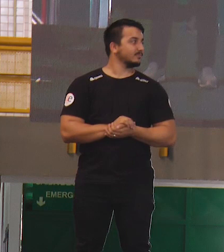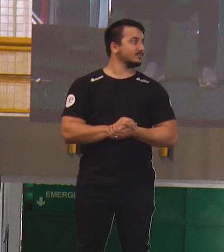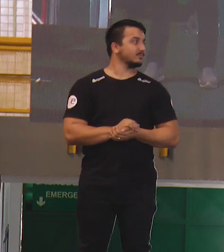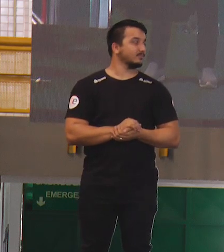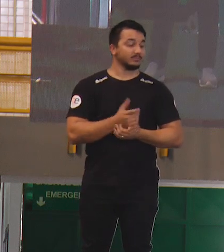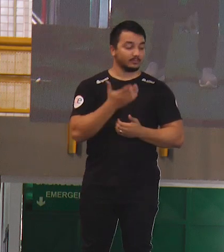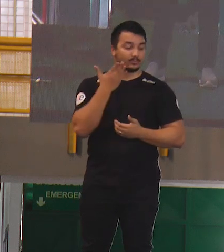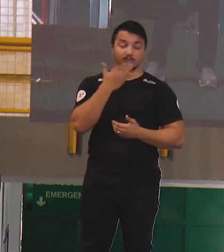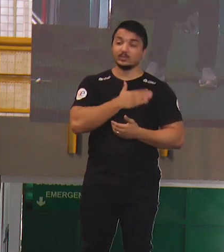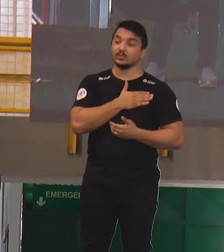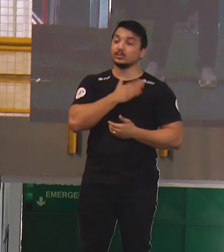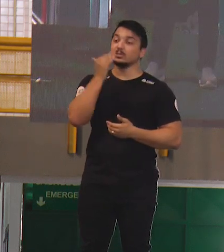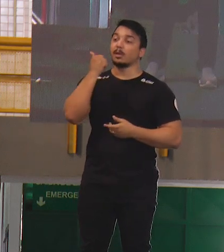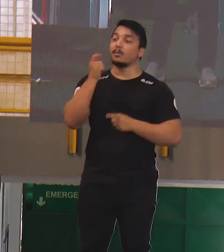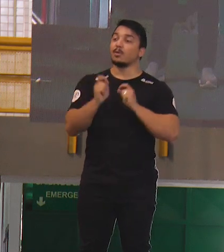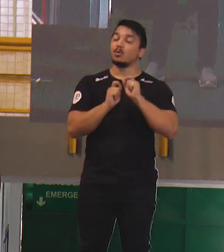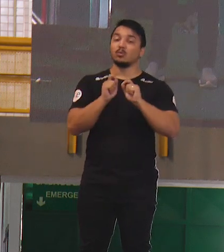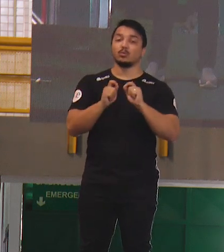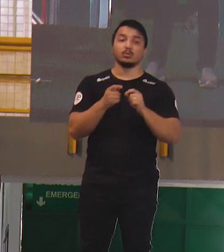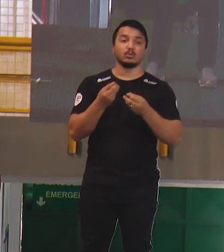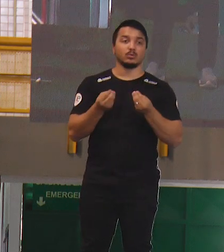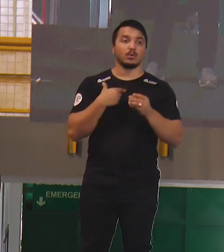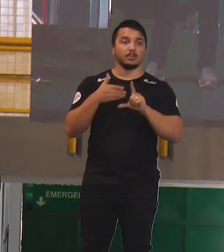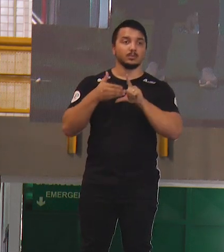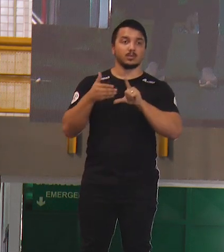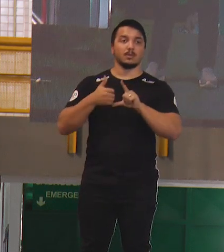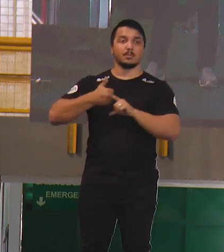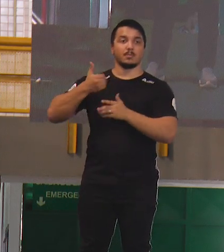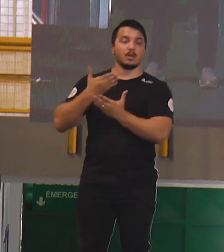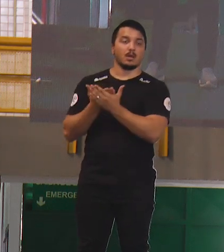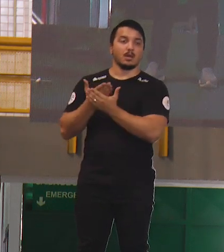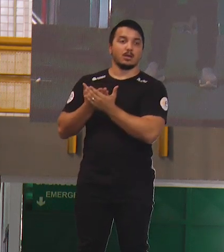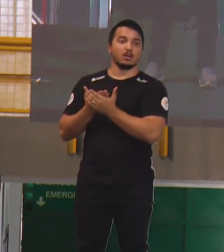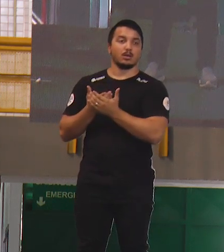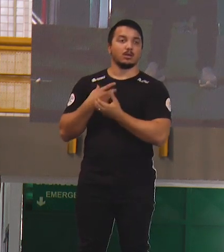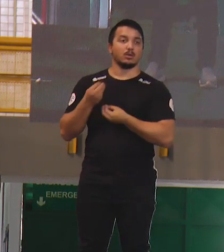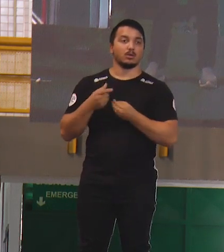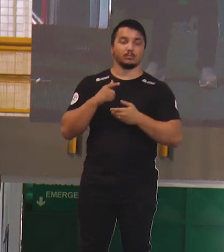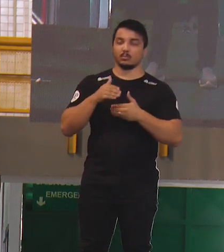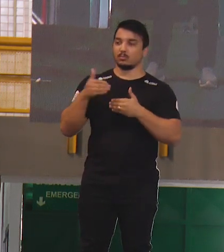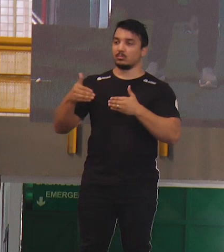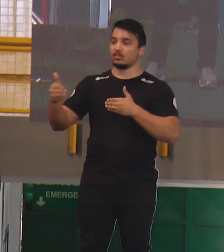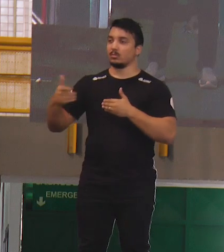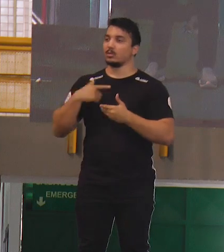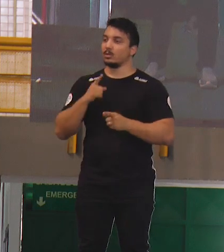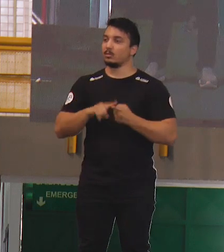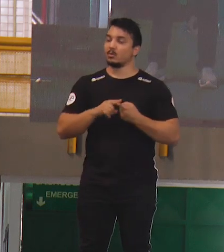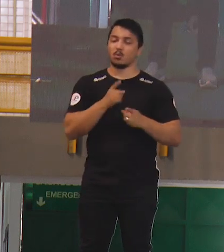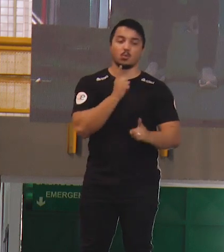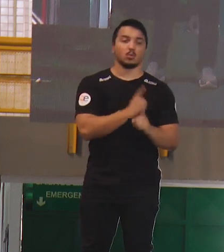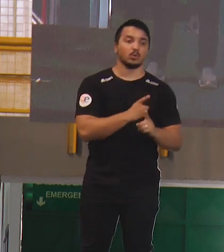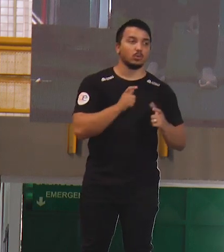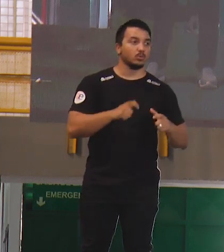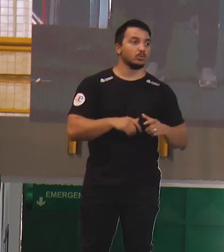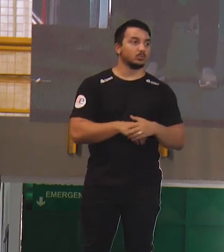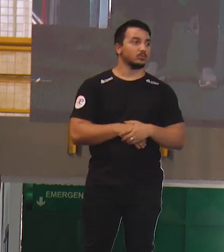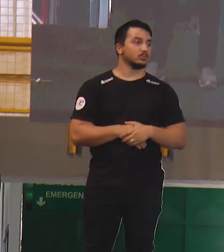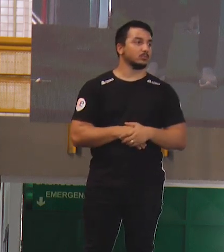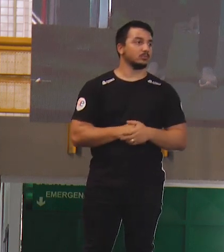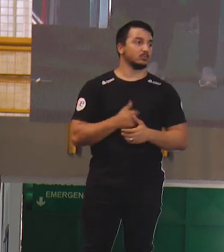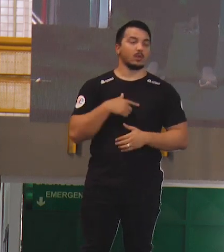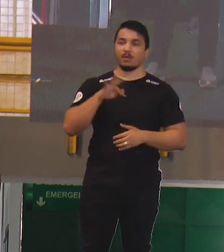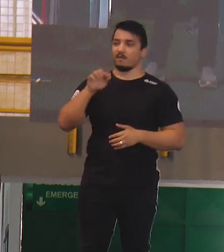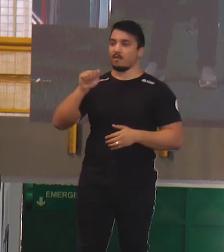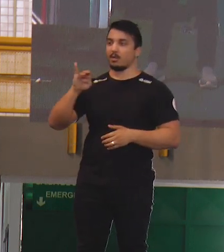Gostaria de saber quando irão postar os slides da primeira aula e das posteriores, onde posso encontrar. Eu acho que isso aí o Fábio